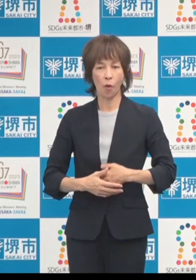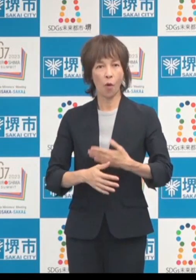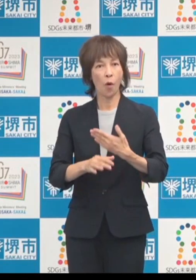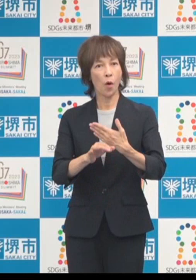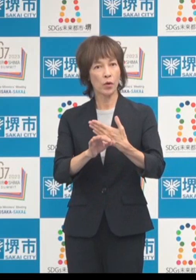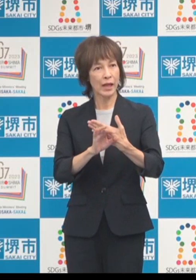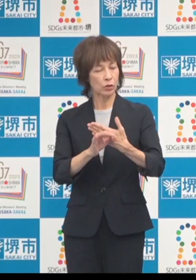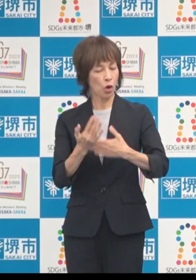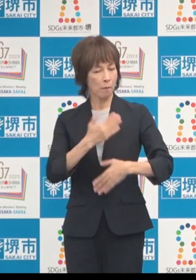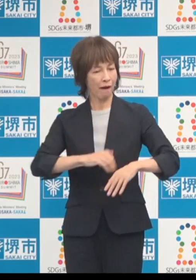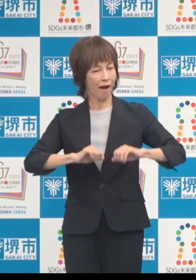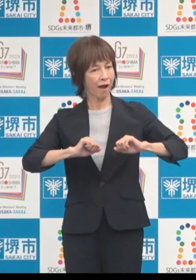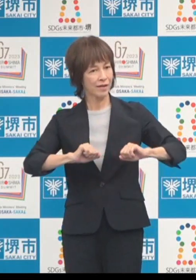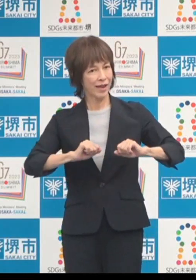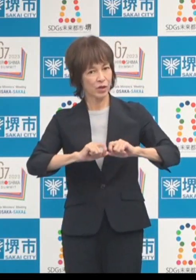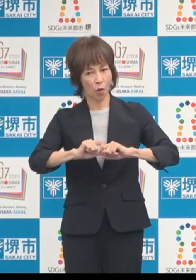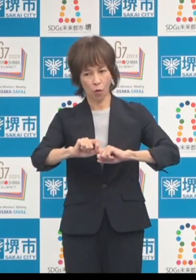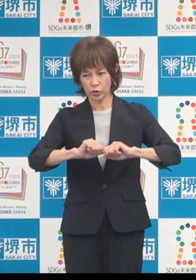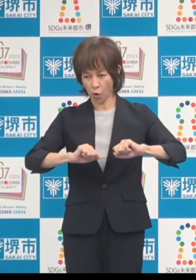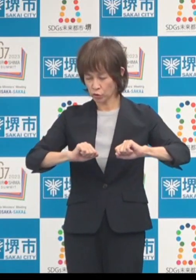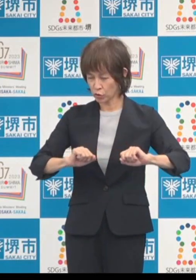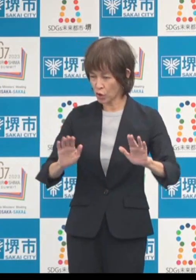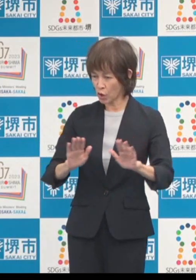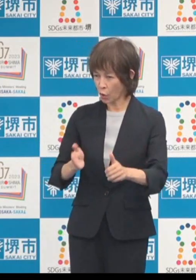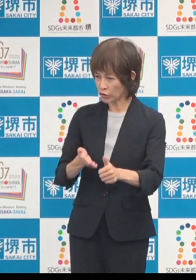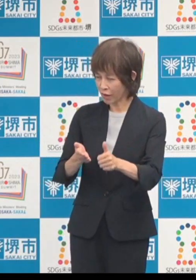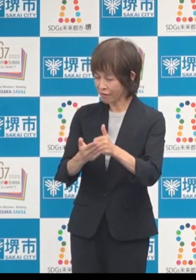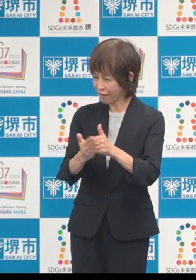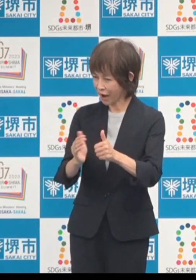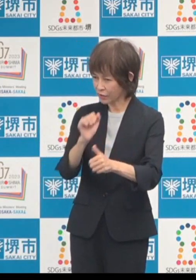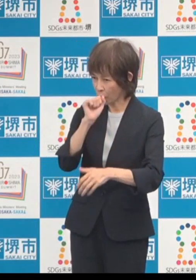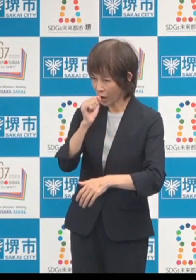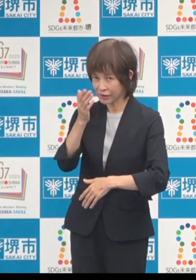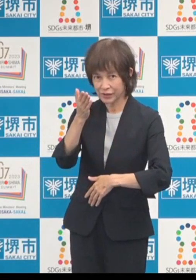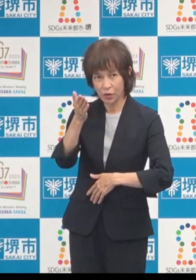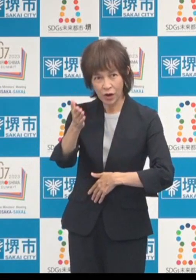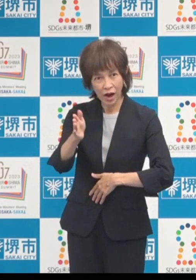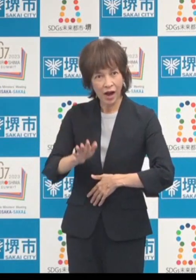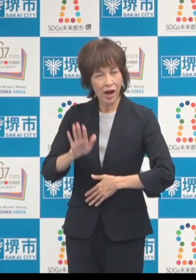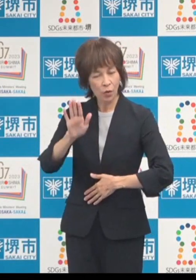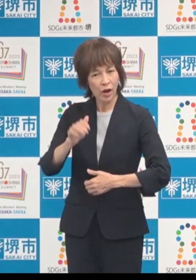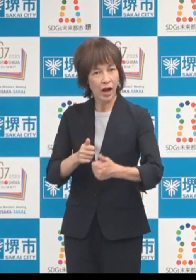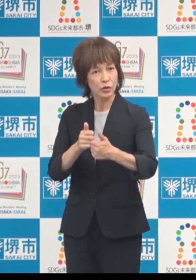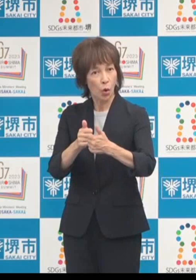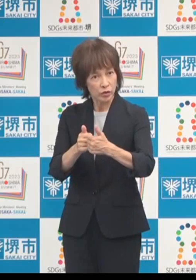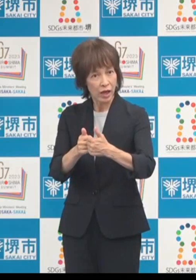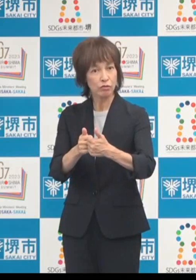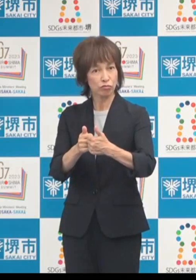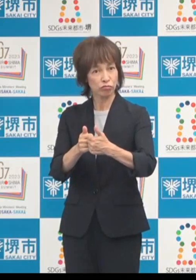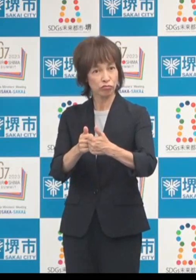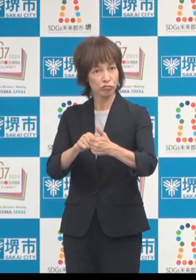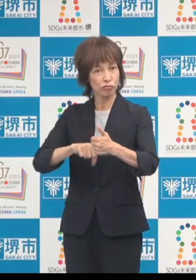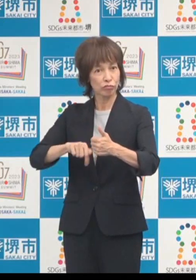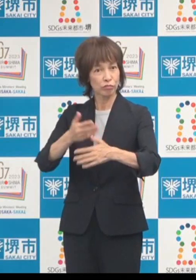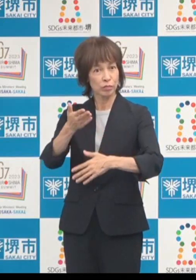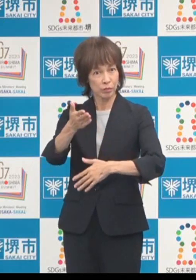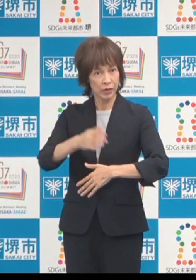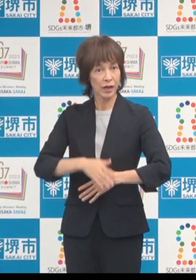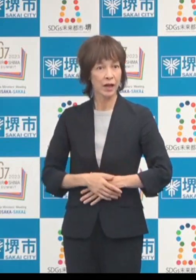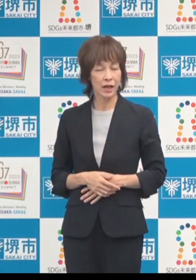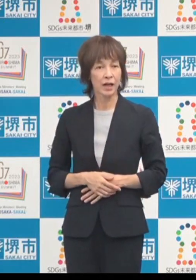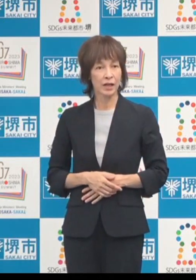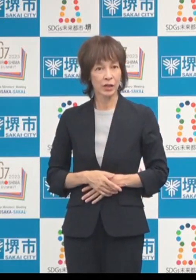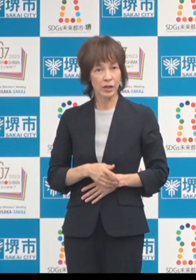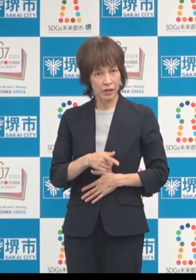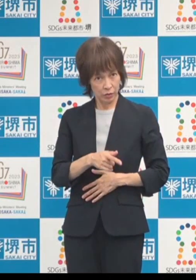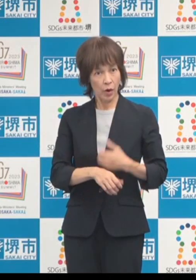健康長寿なのか子育て環境なのか、もしくはこれからの挑戦する姿勢なのか、さまざまな要素があって、まあ、そこを計画にした